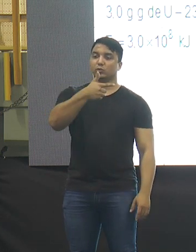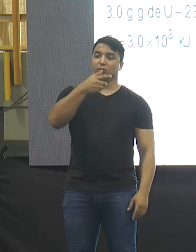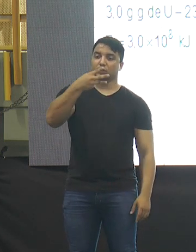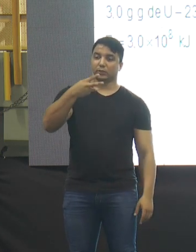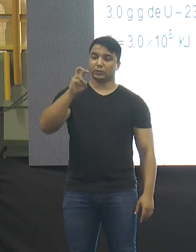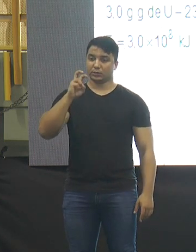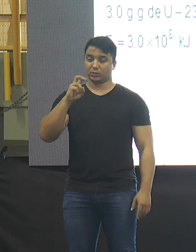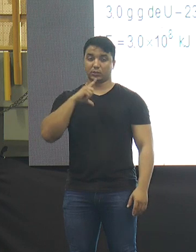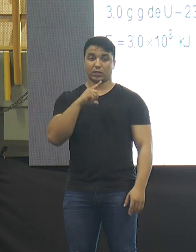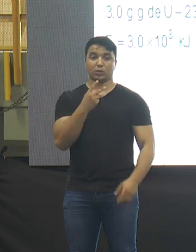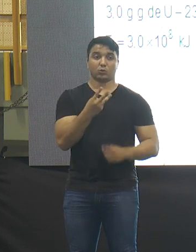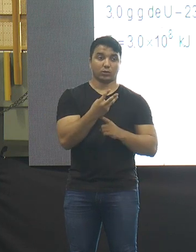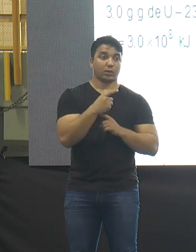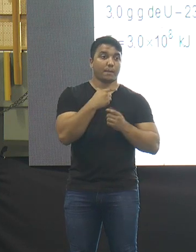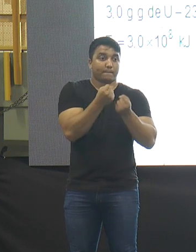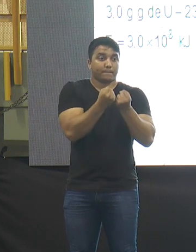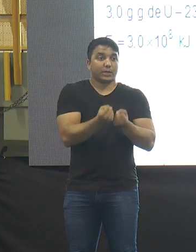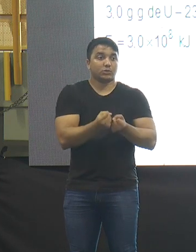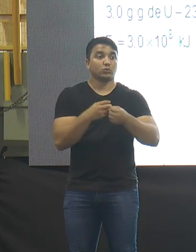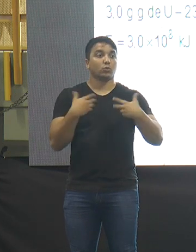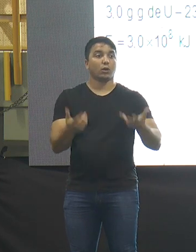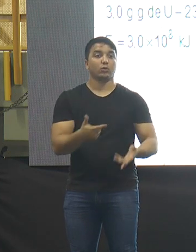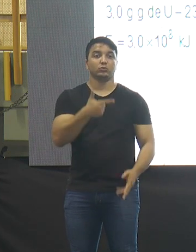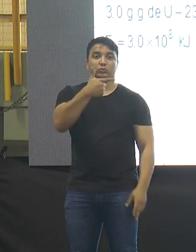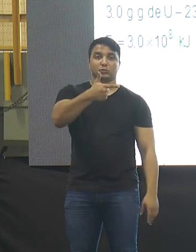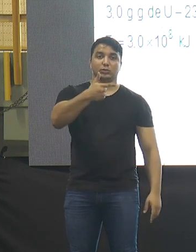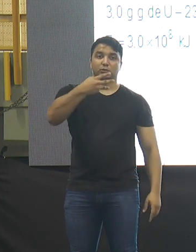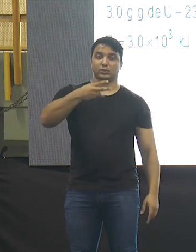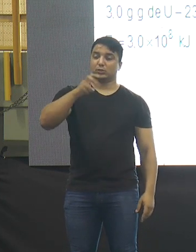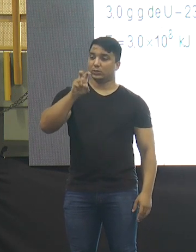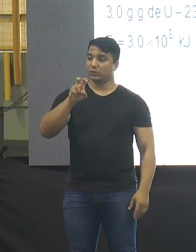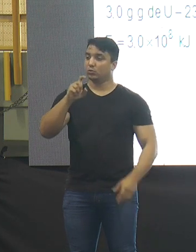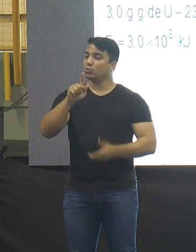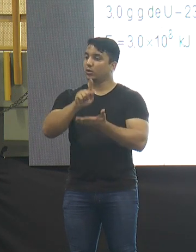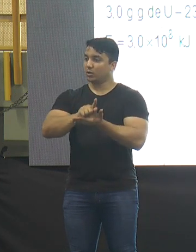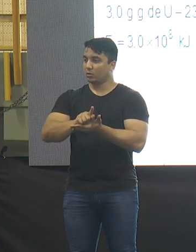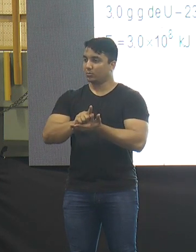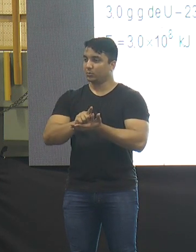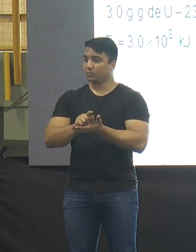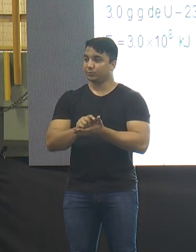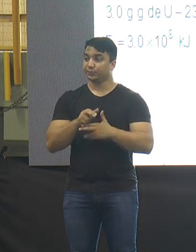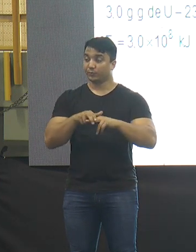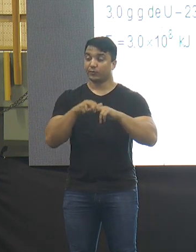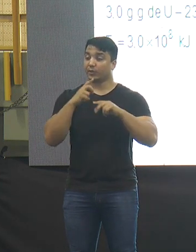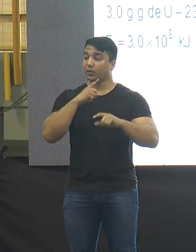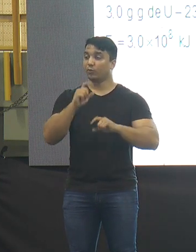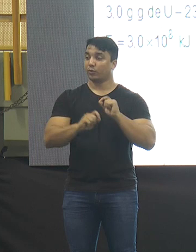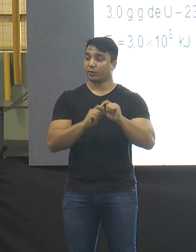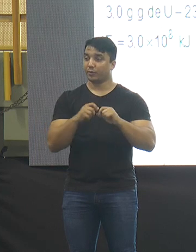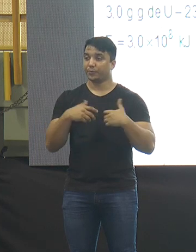um urânio pesa 235 gramas. Então, o que é que nós temos?